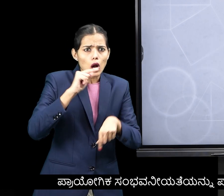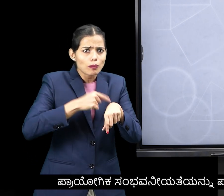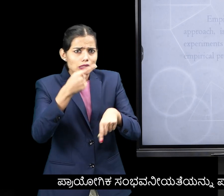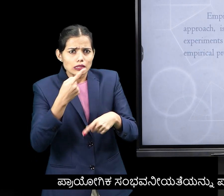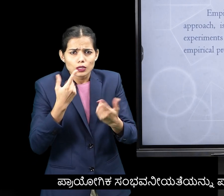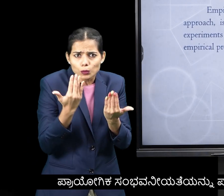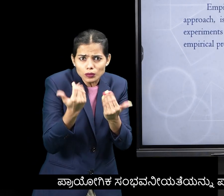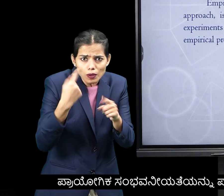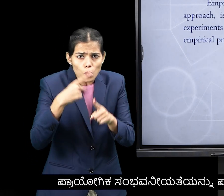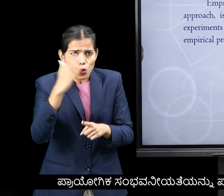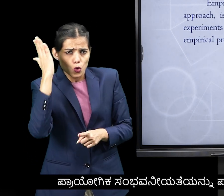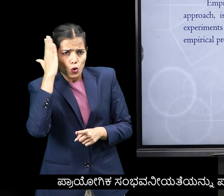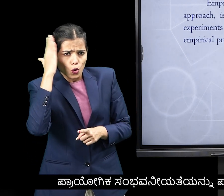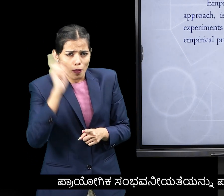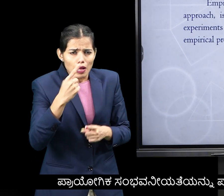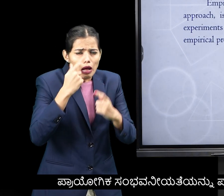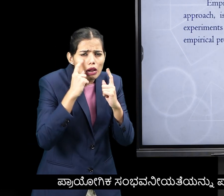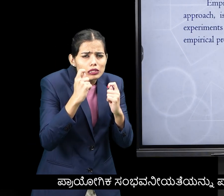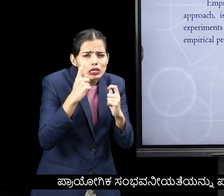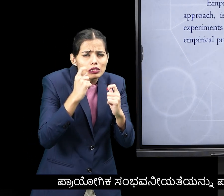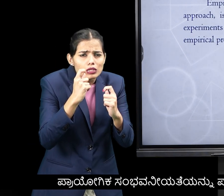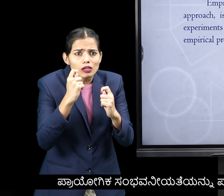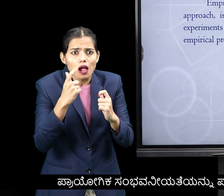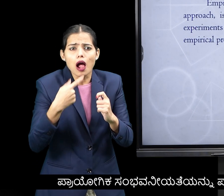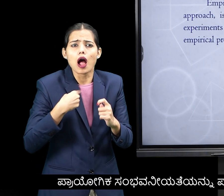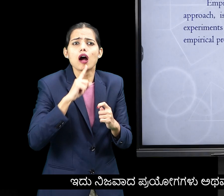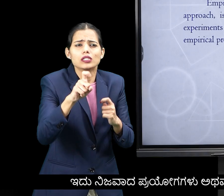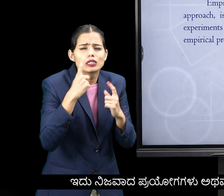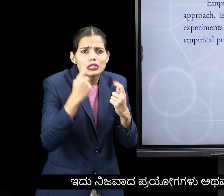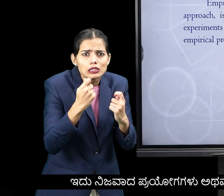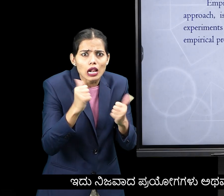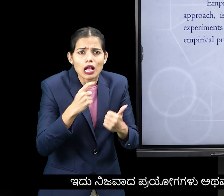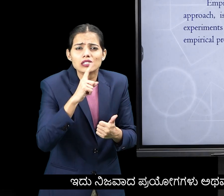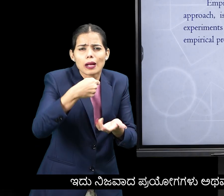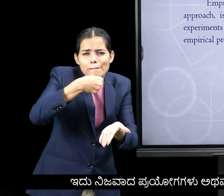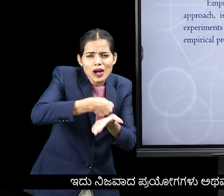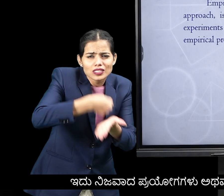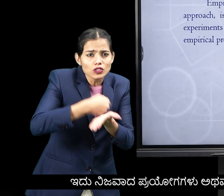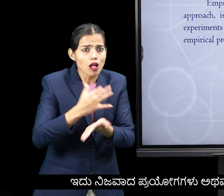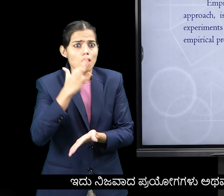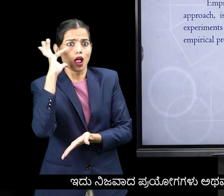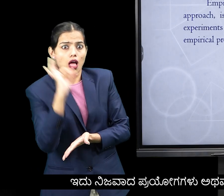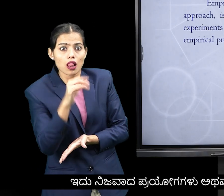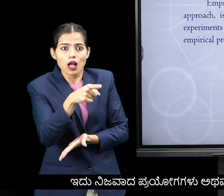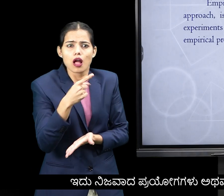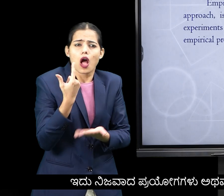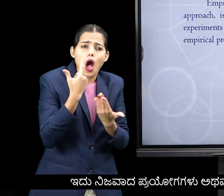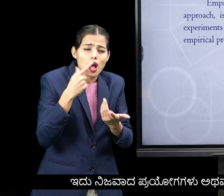ಪ್ರಾಯೋಗಿಕ ಸಂಭವನೀಯತೆಯನ್ನ ಪ್ರಾಯೋಗಿಕ ವಿಧಾನ ಎಂದು ಕರೆಯಲಾಗುತ್ತೆ. ಇದು ನಿಜವಾದ ಪ್ರಯೋಗಗಳು ಅಥವಾ ಪ್ರಯೋಗಗಳು ಮತ್ತು ನೈಜ